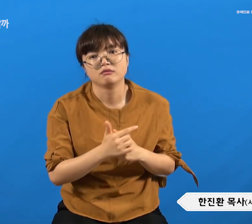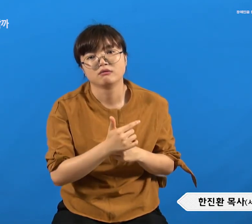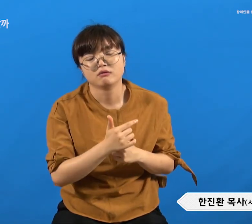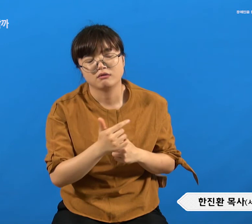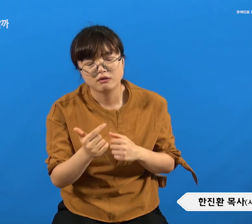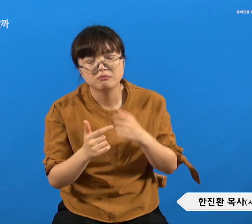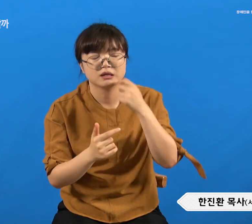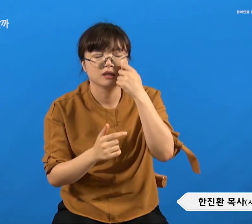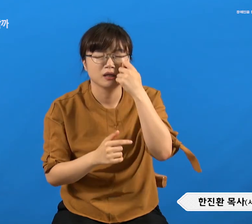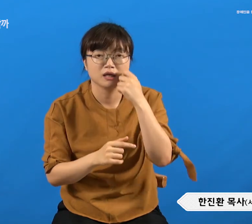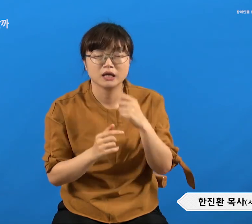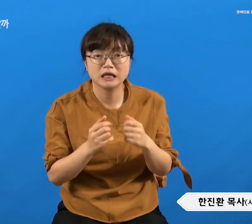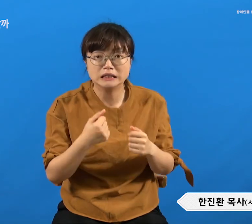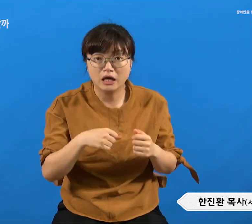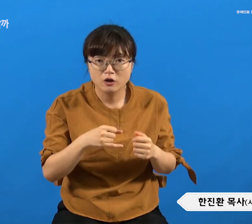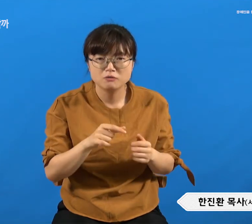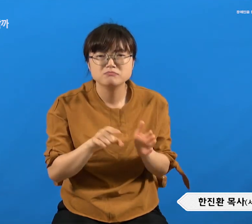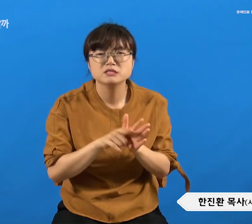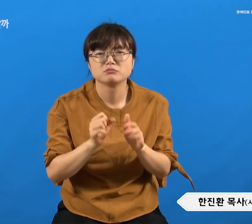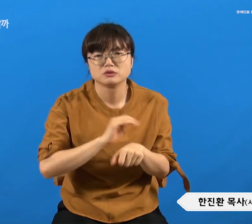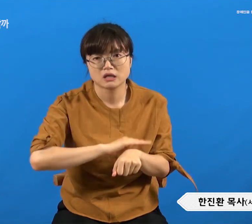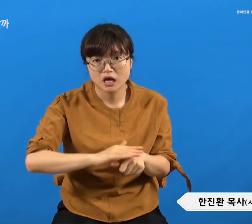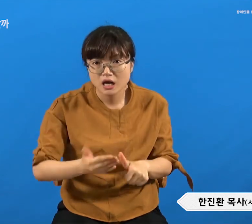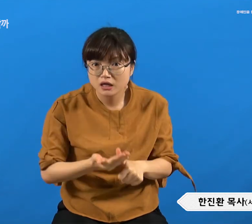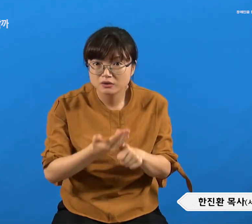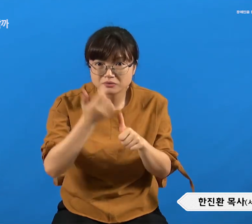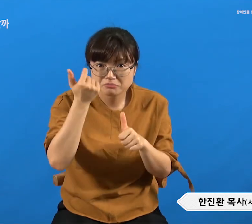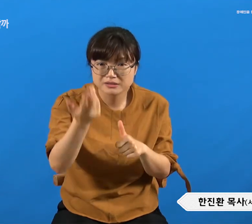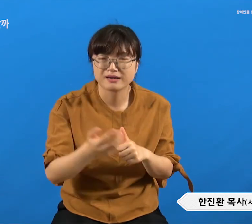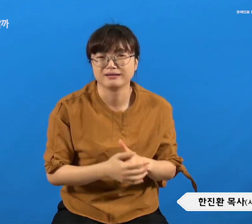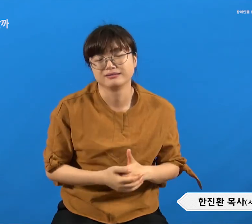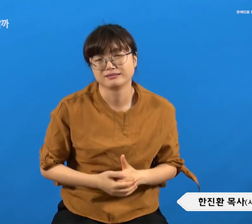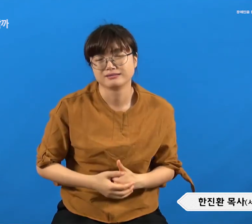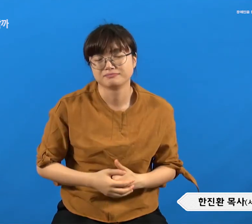얼마나 자녀들을 믿음으로 반듯하게 키워냈습니까?